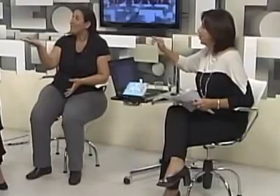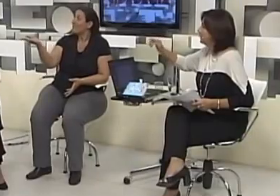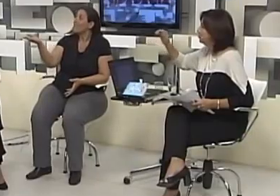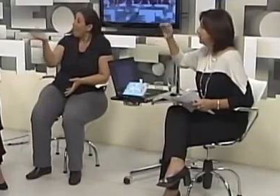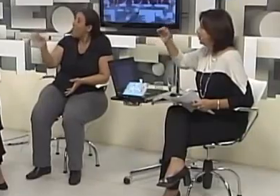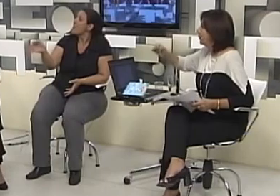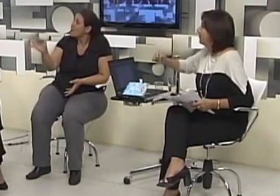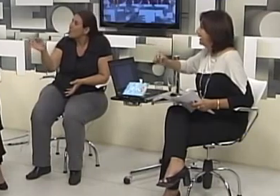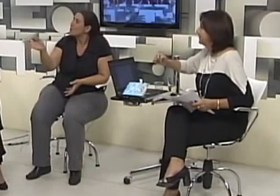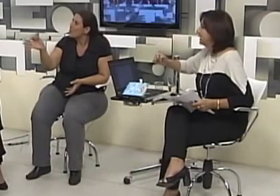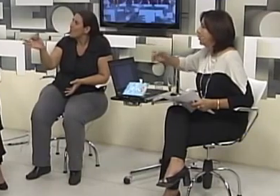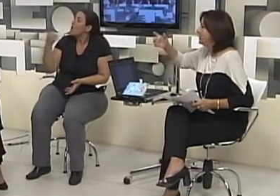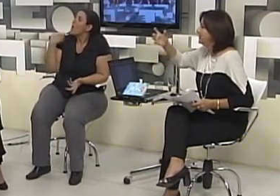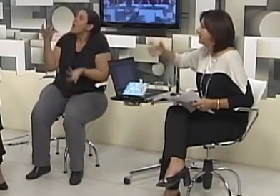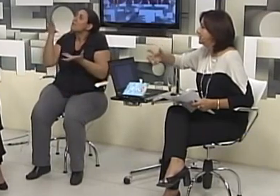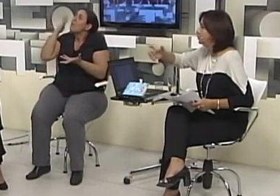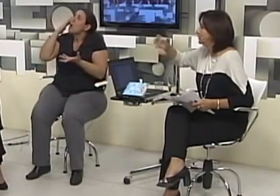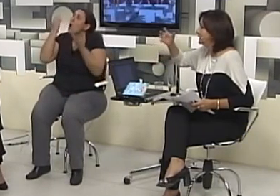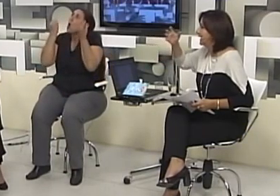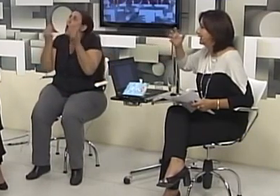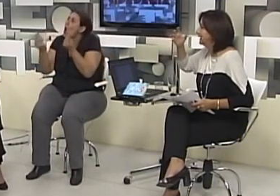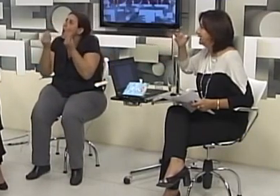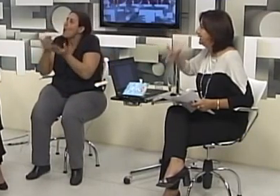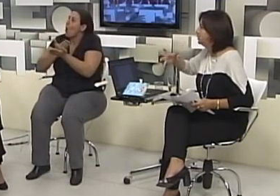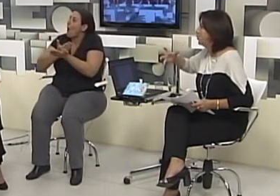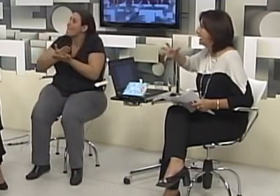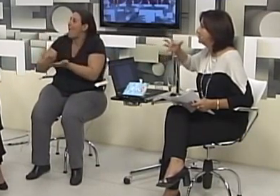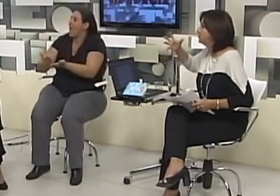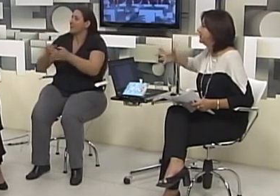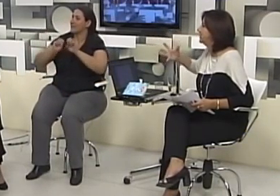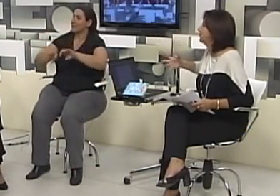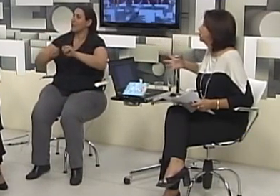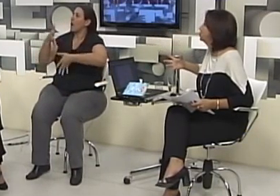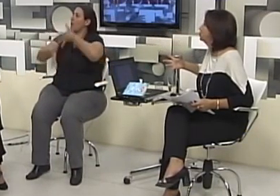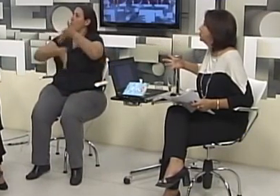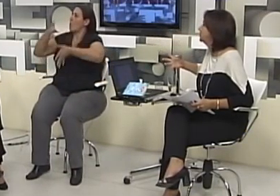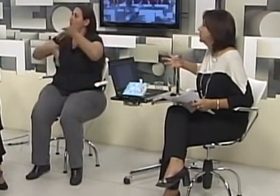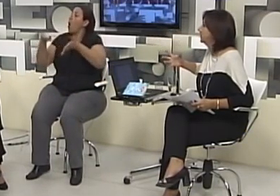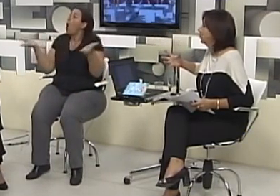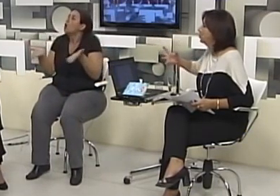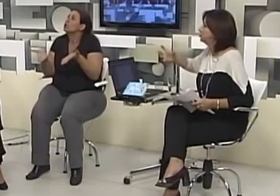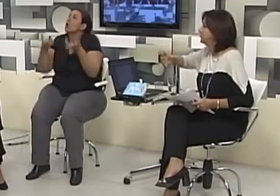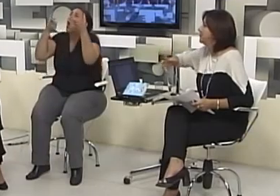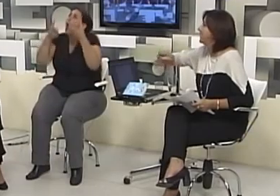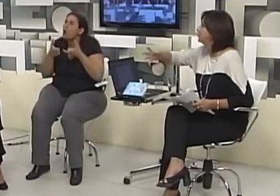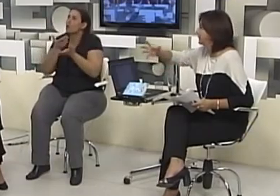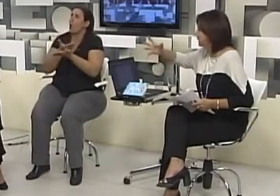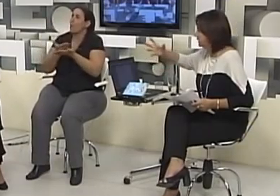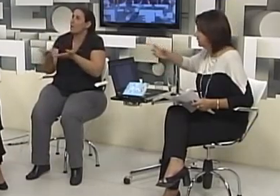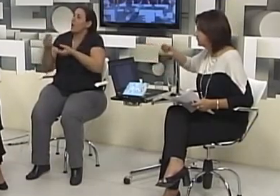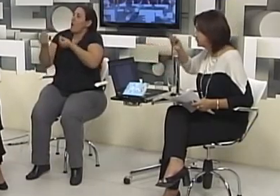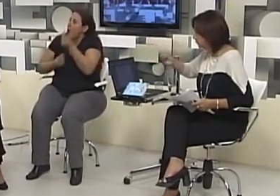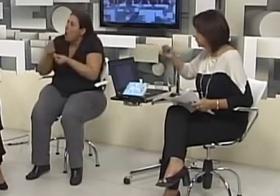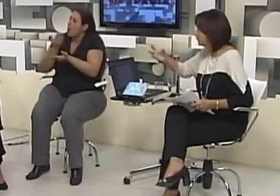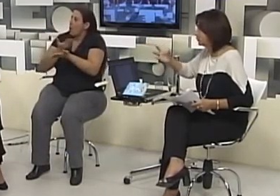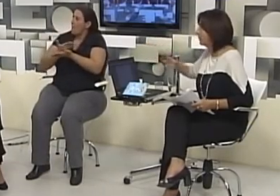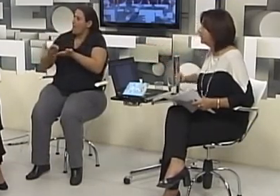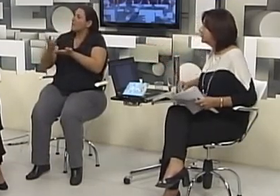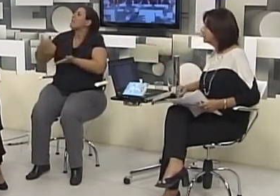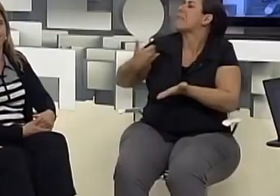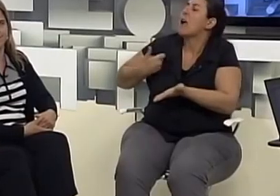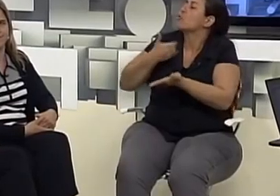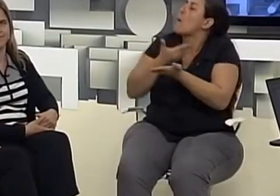dizer. Quando que começa o ensino da língua de sinais hoje? Hoje, em média, as crianças, quando que